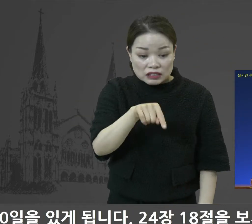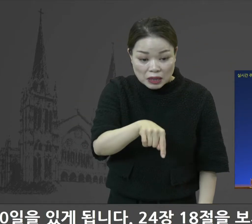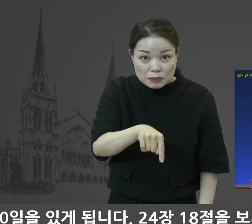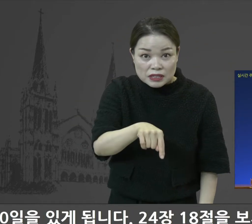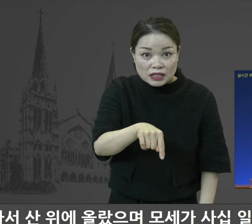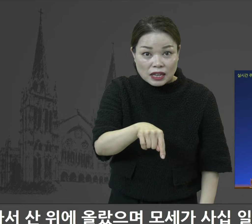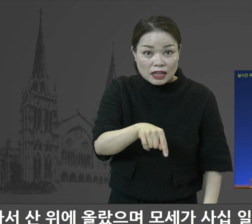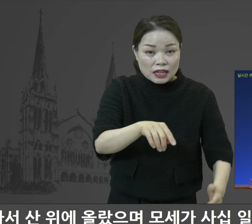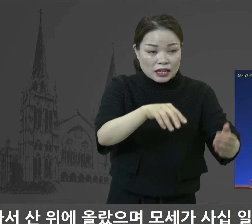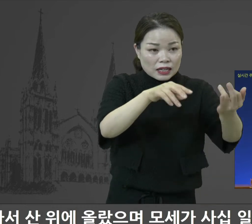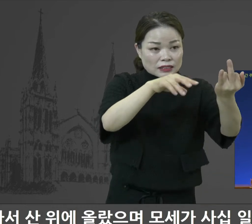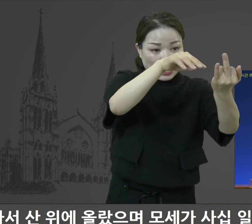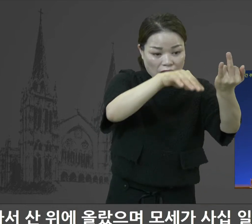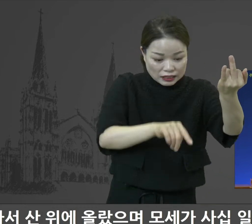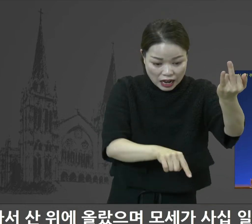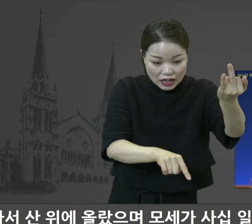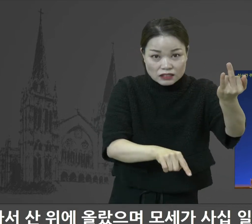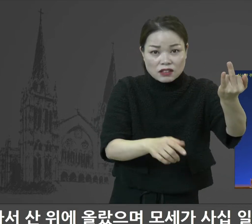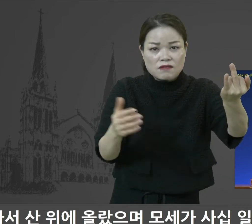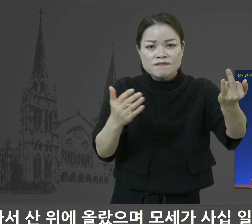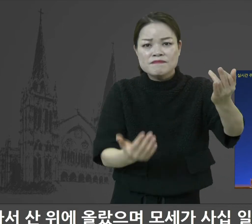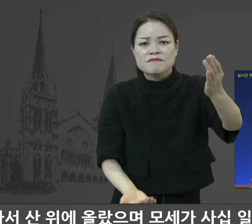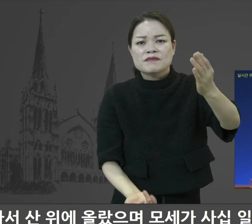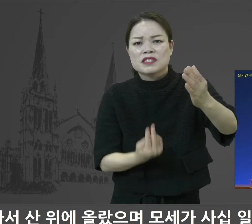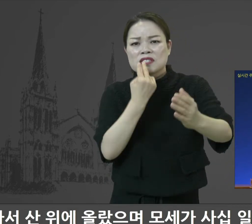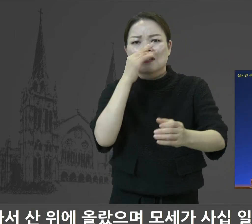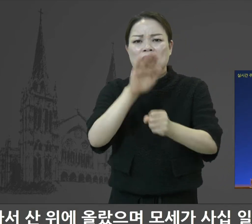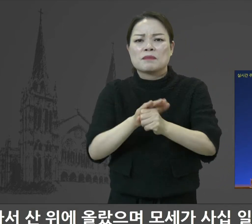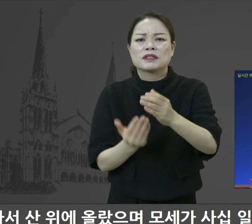아래서 엄청난 일이 벌어진 거죠.